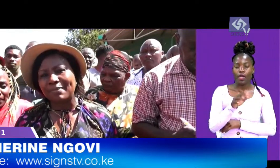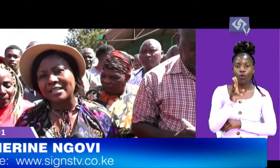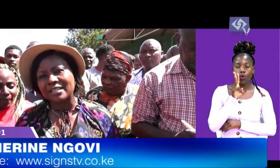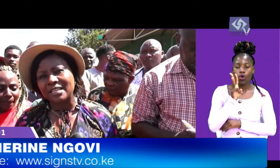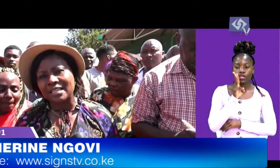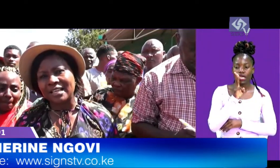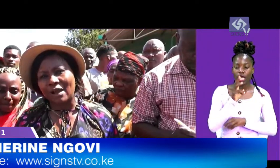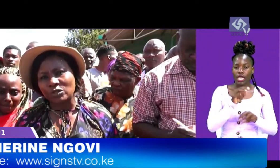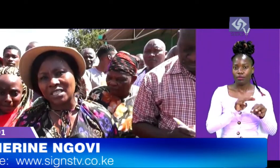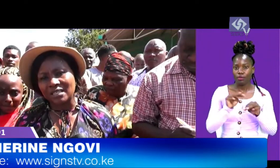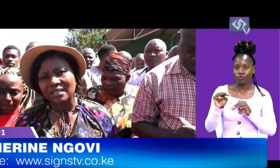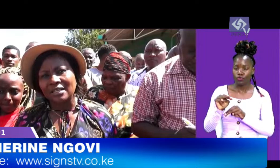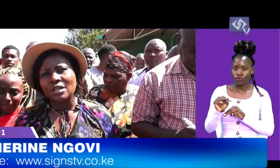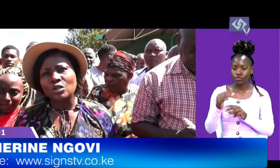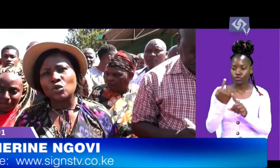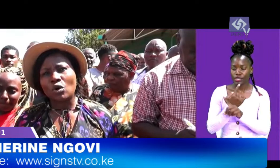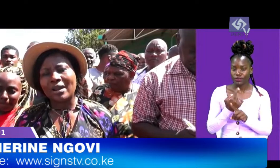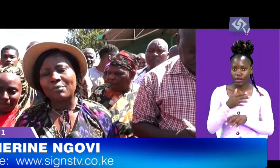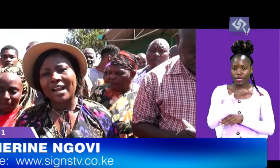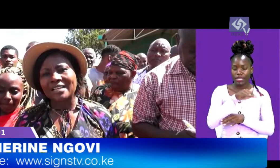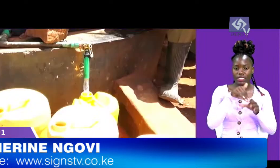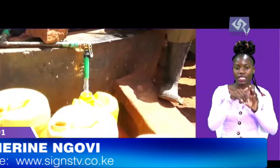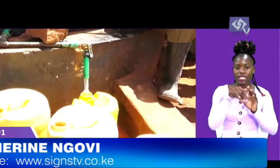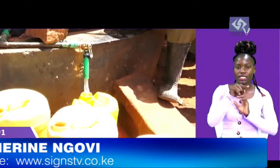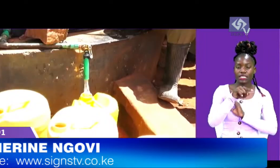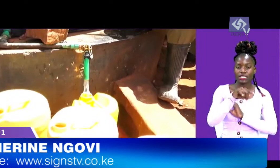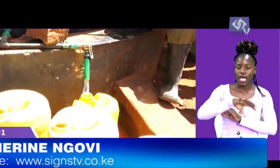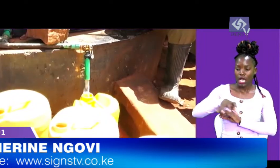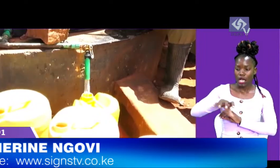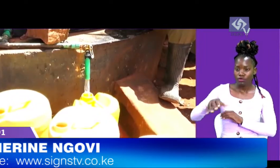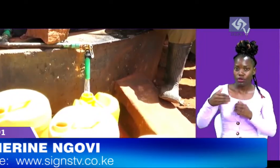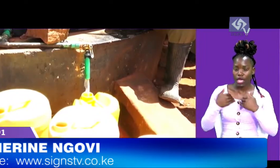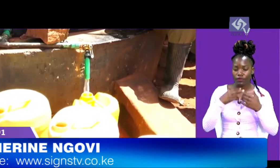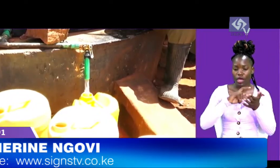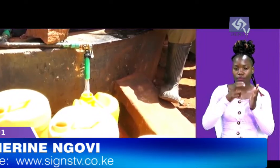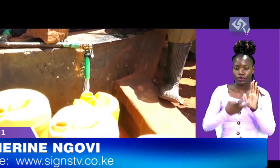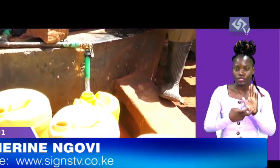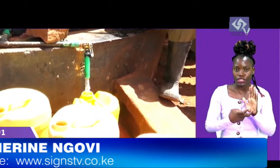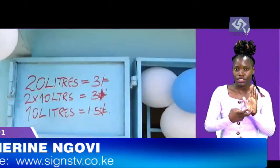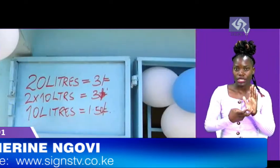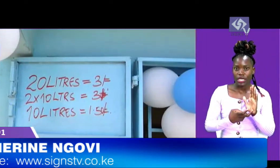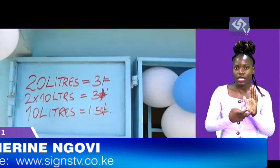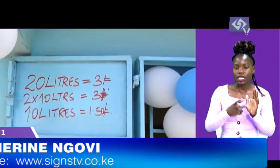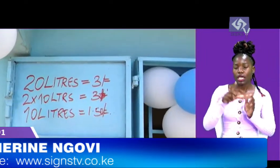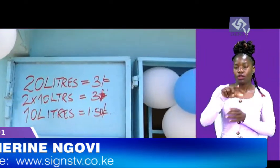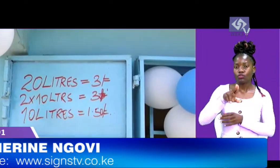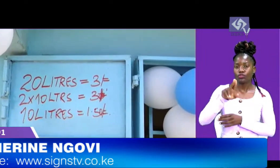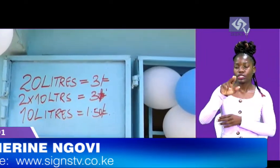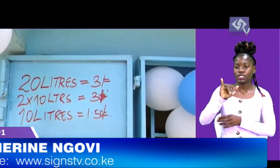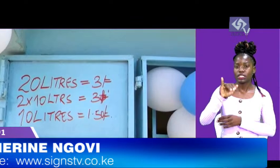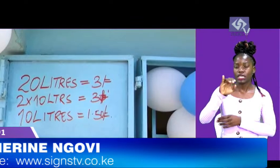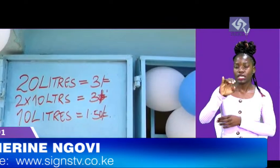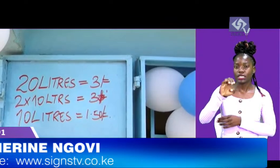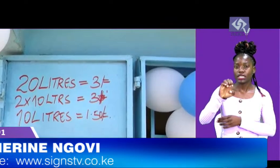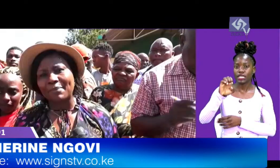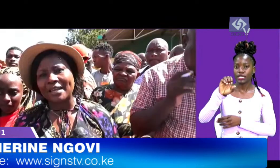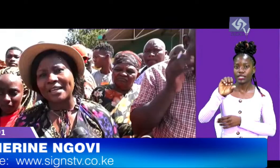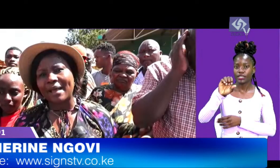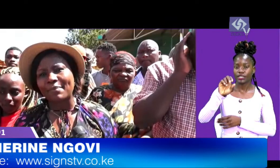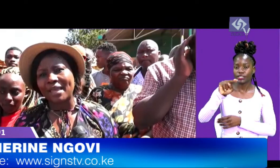mbalimbali hii county. Tuko na mradi ambao tunapeleka pande ya Runyenjes ya maji. Tuko na mradi tunapeleka pande ya